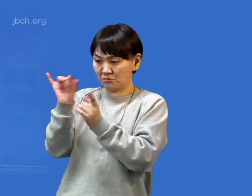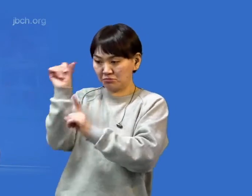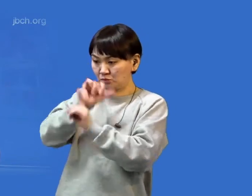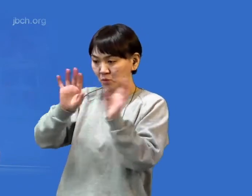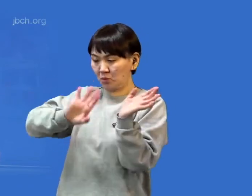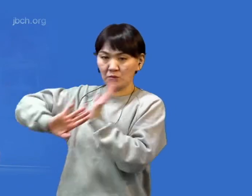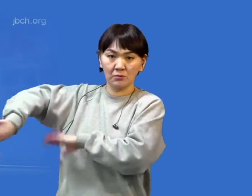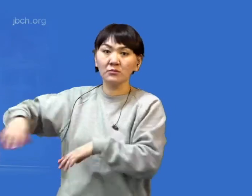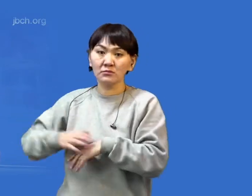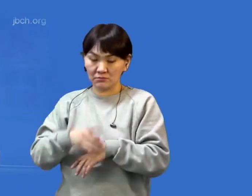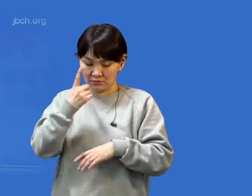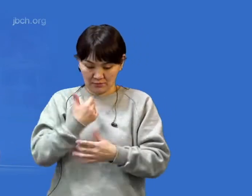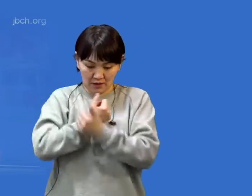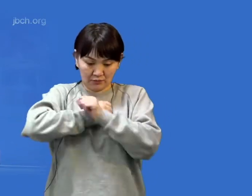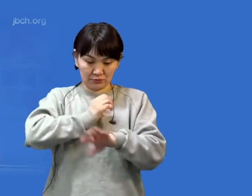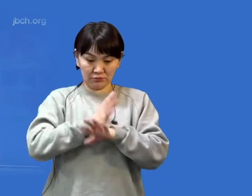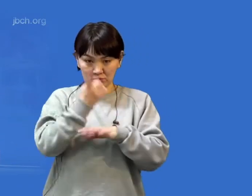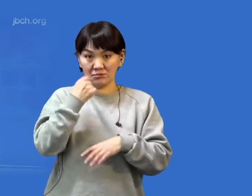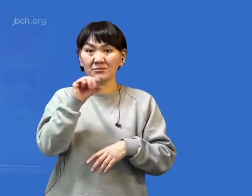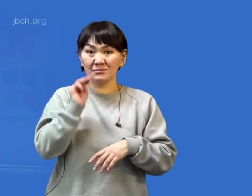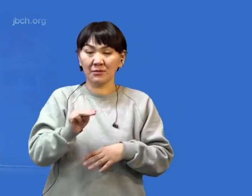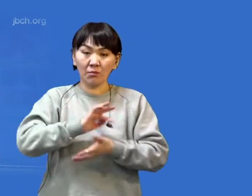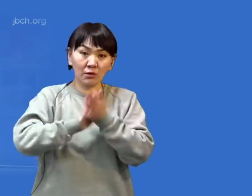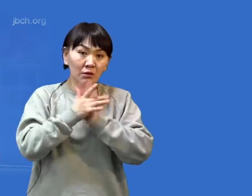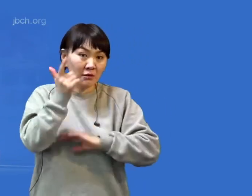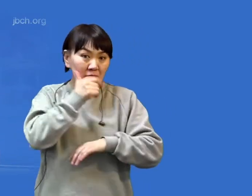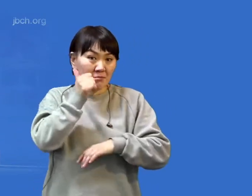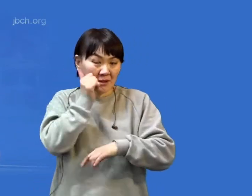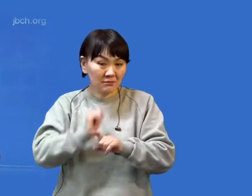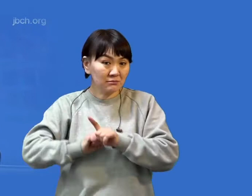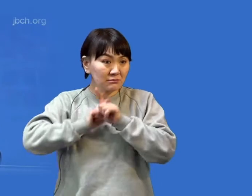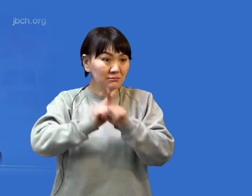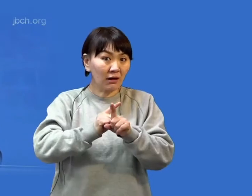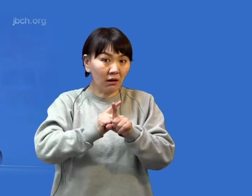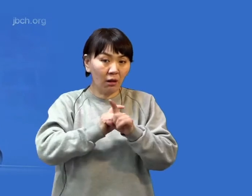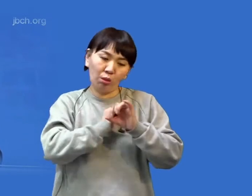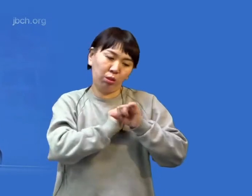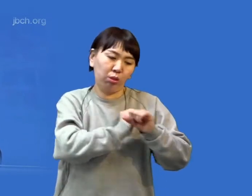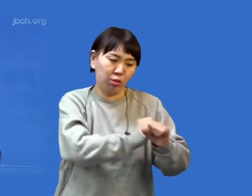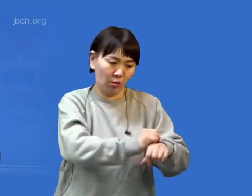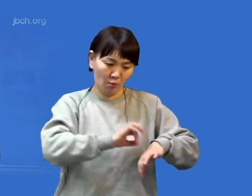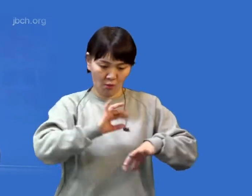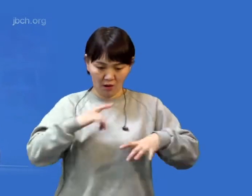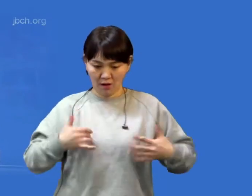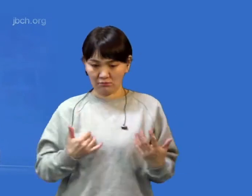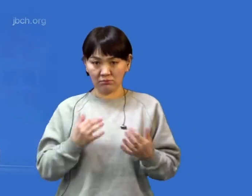бол аврагдсан хүн хэдий ч махуудэ дагаад амьдрахаас өөр аргагүй байгаа юм.